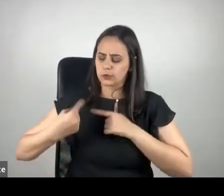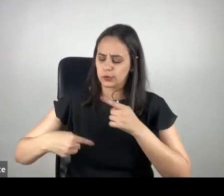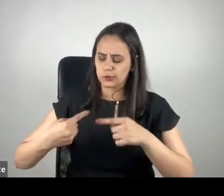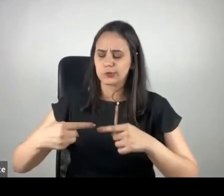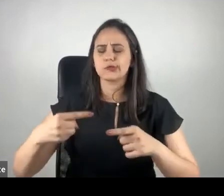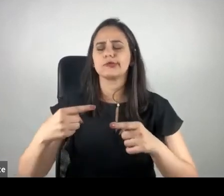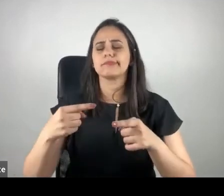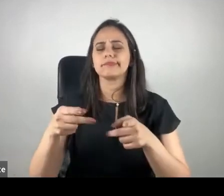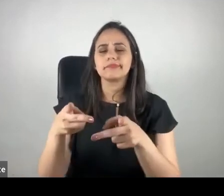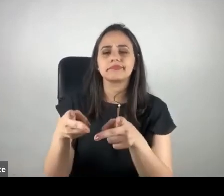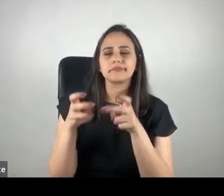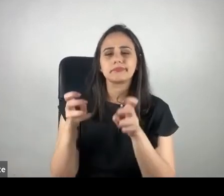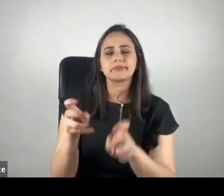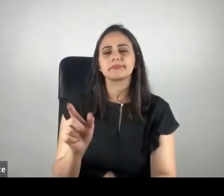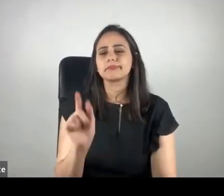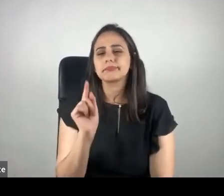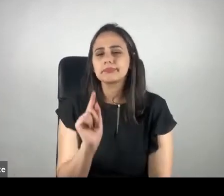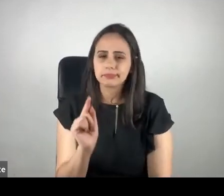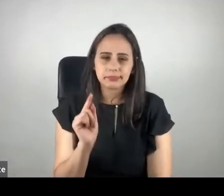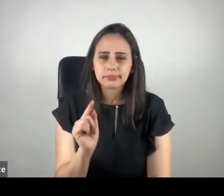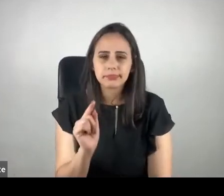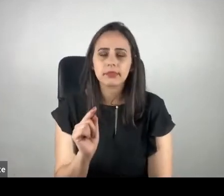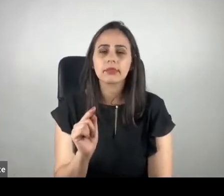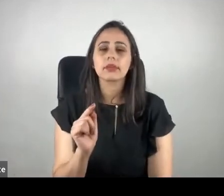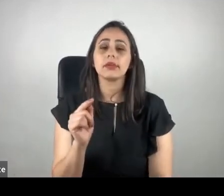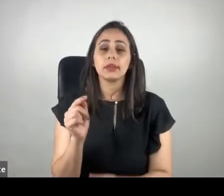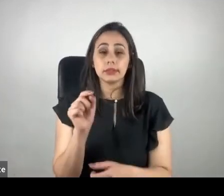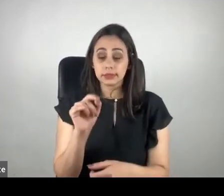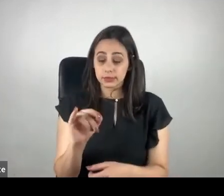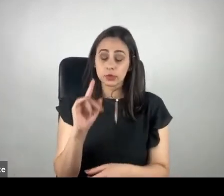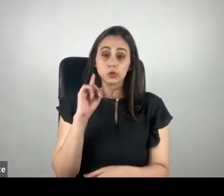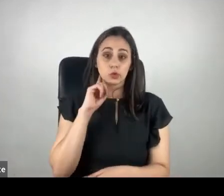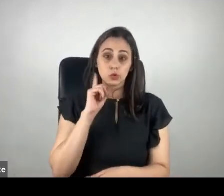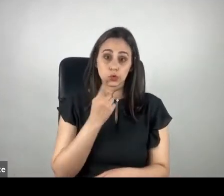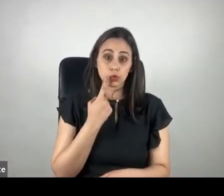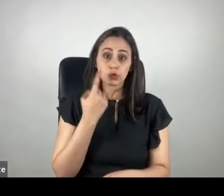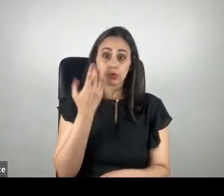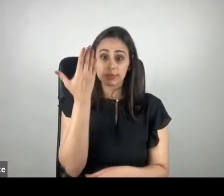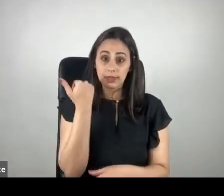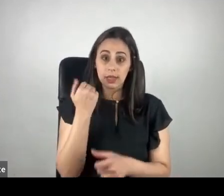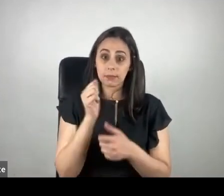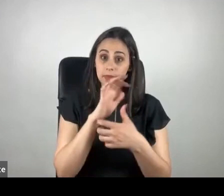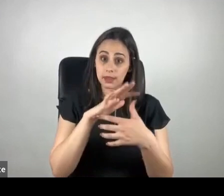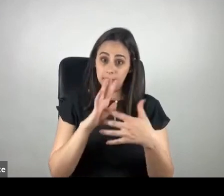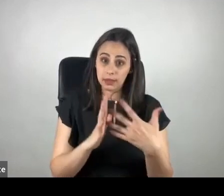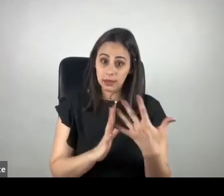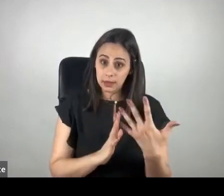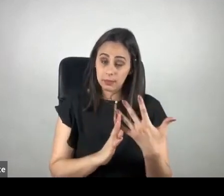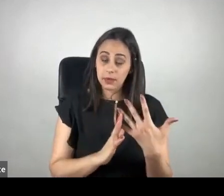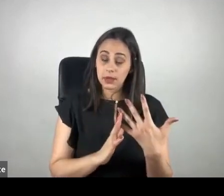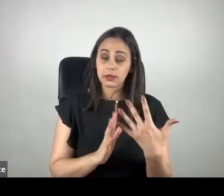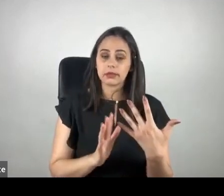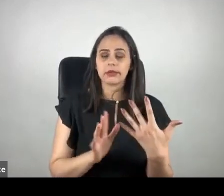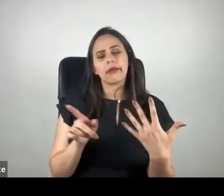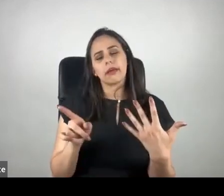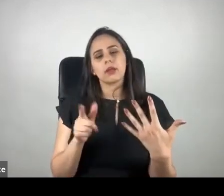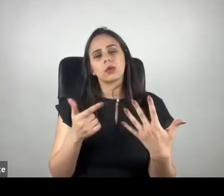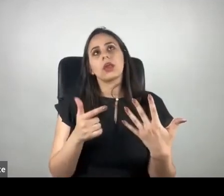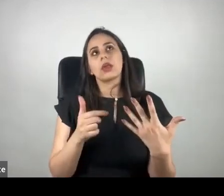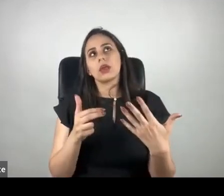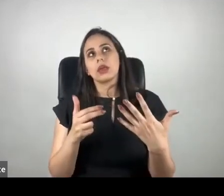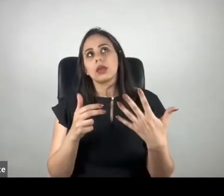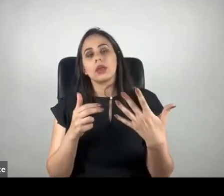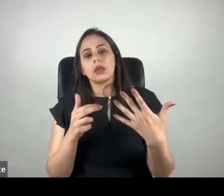que até os surdos que sabem Libras, eles também têm uma condição, claro, não tão privilegiada